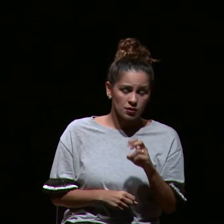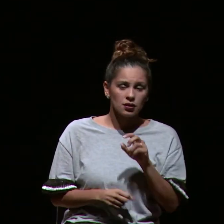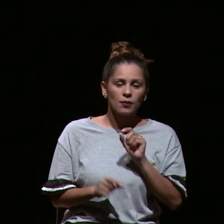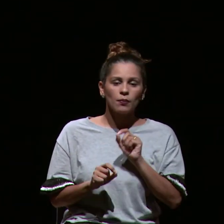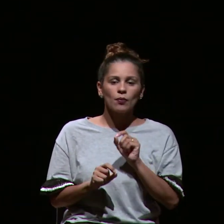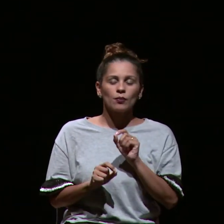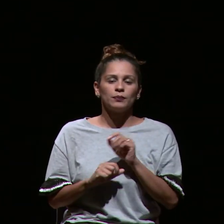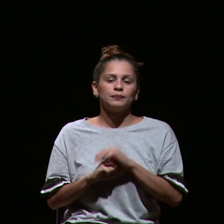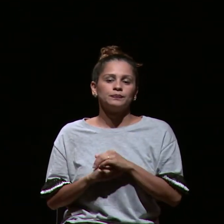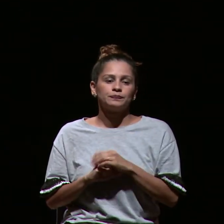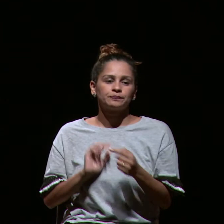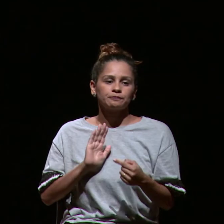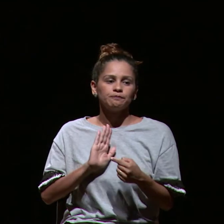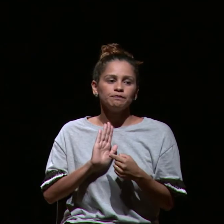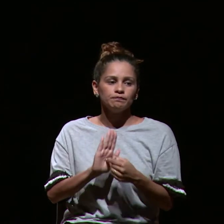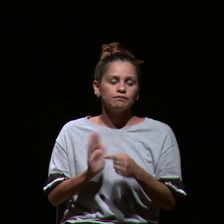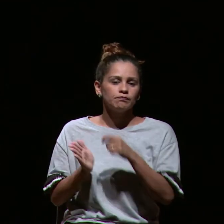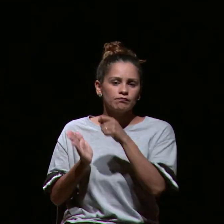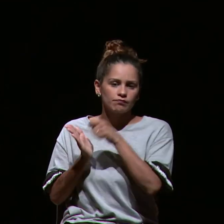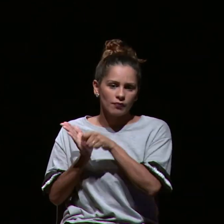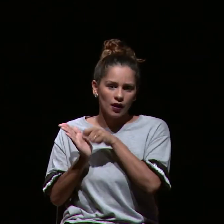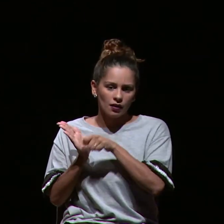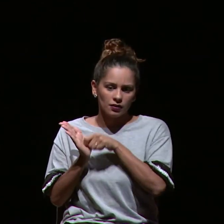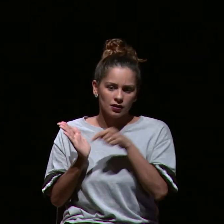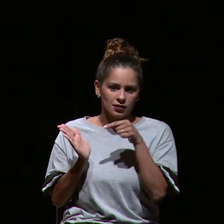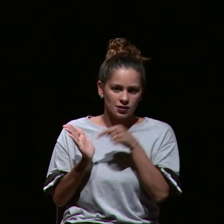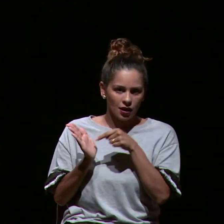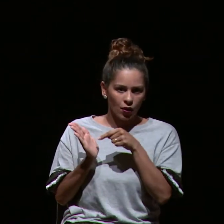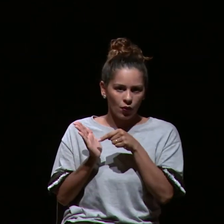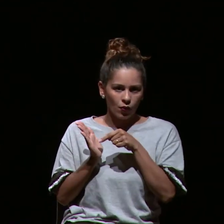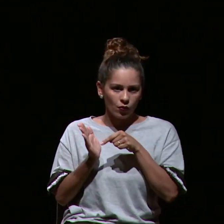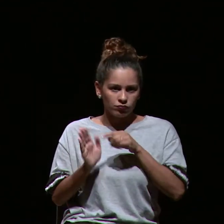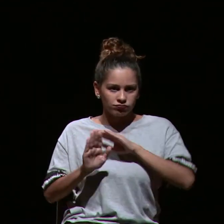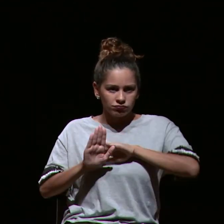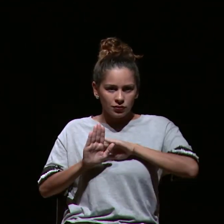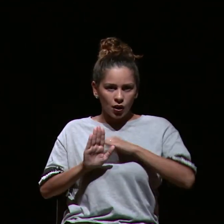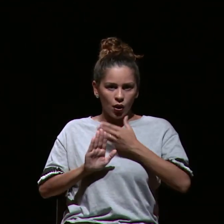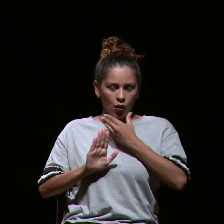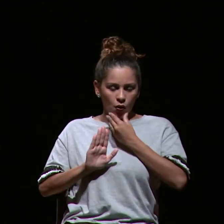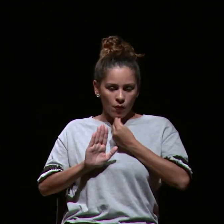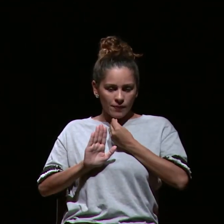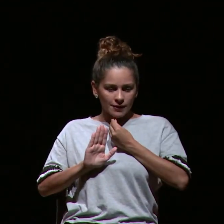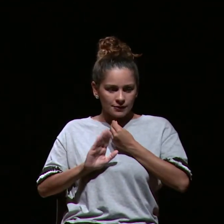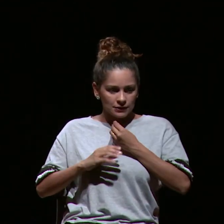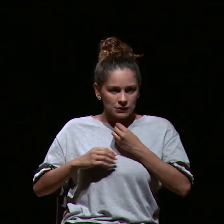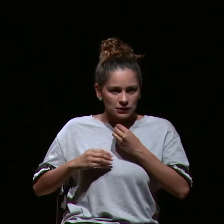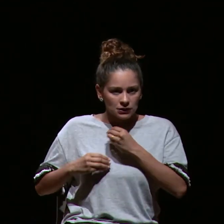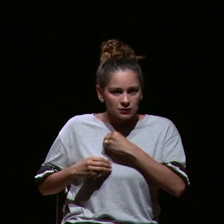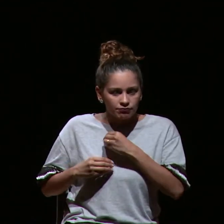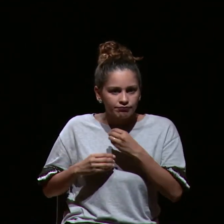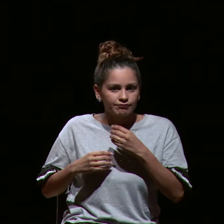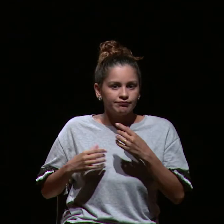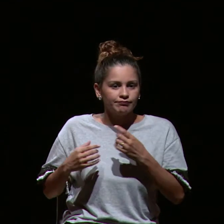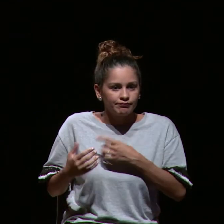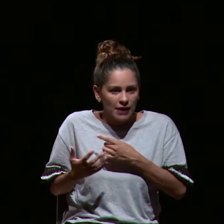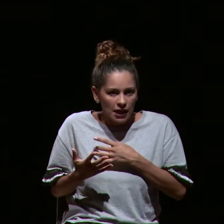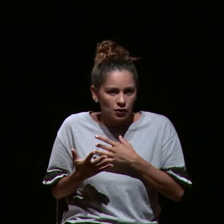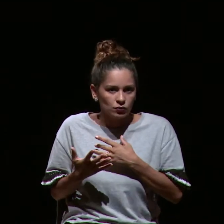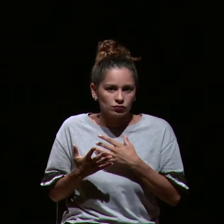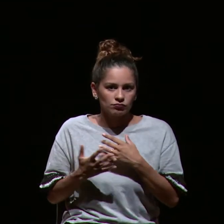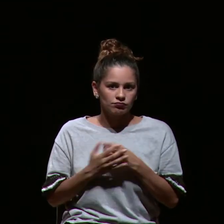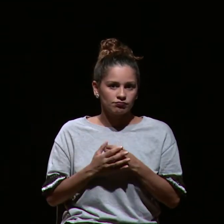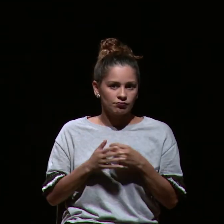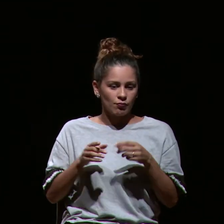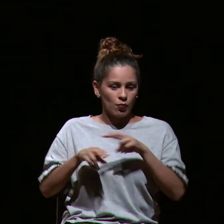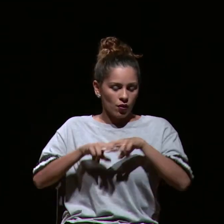um empreendimento cercado de temor e repleto de dificuldades práticas e políticas. Frases do Alex de Castro.